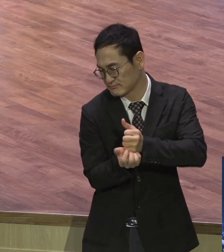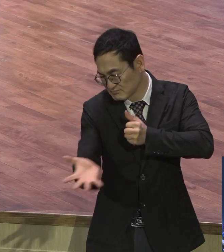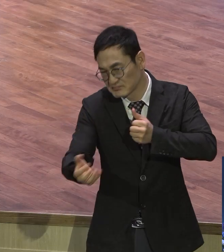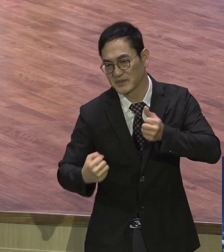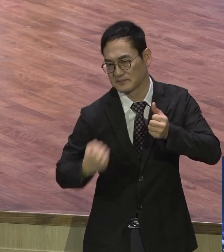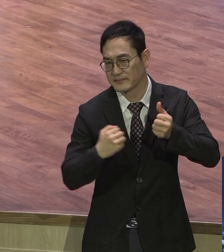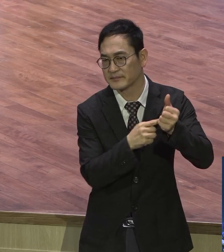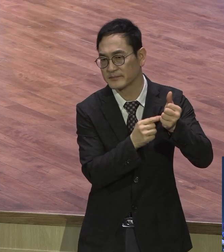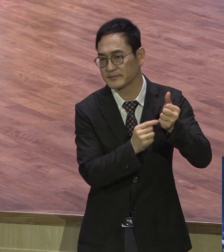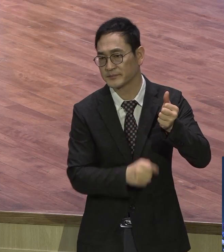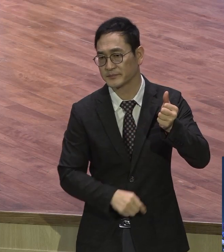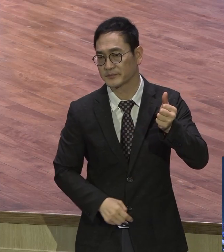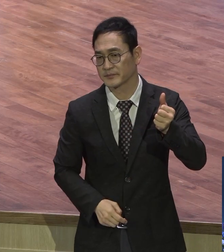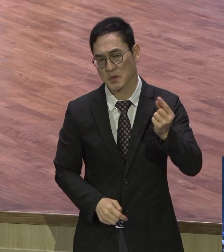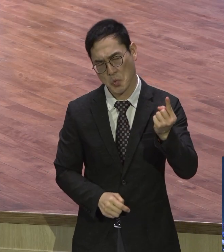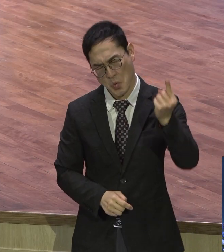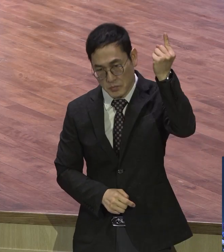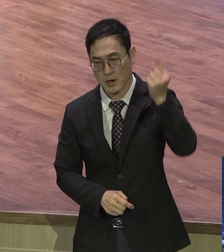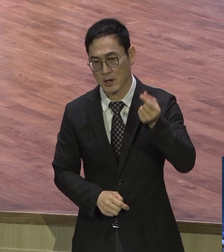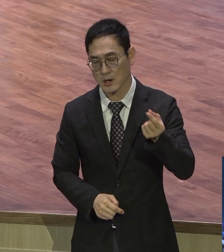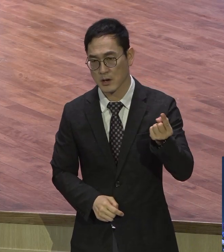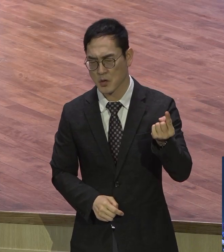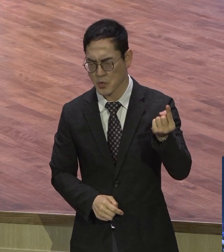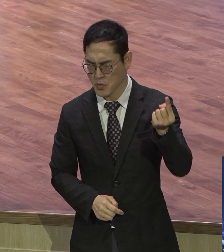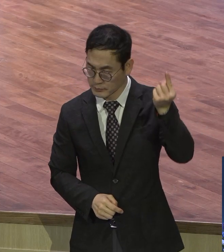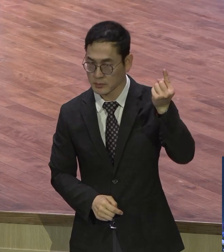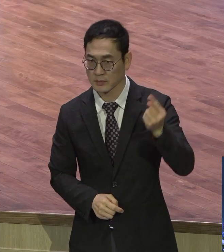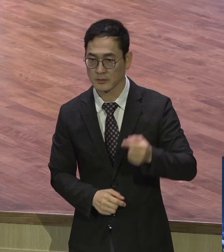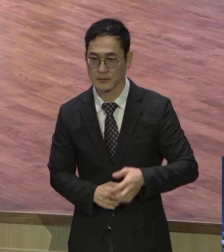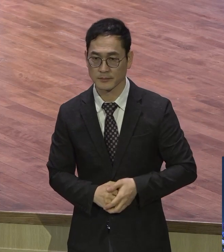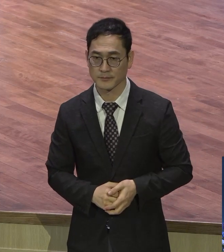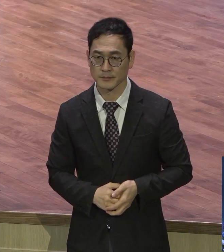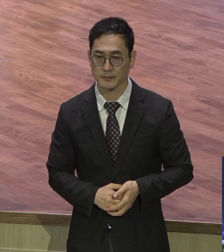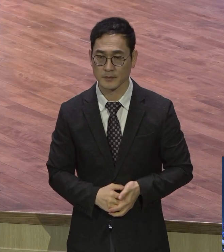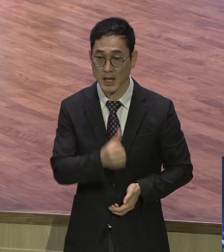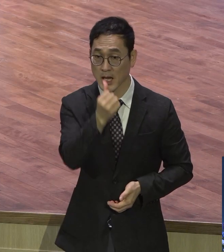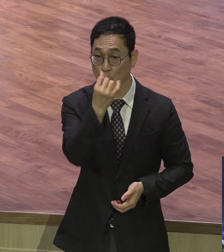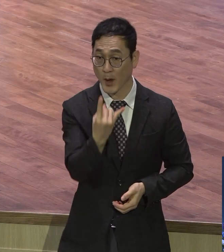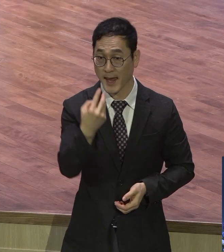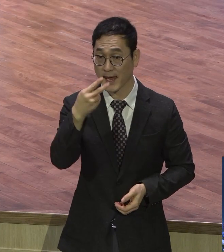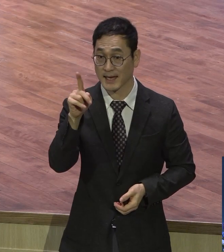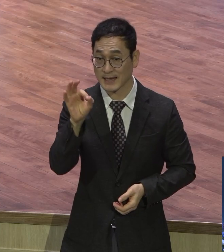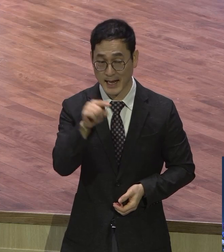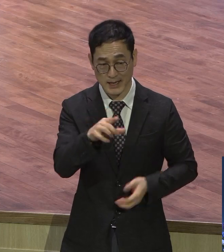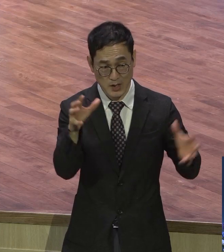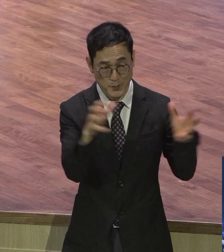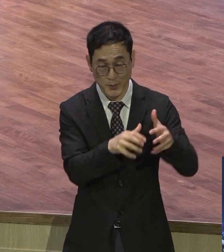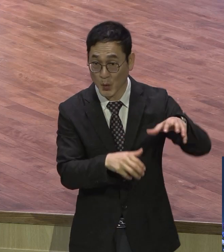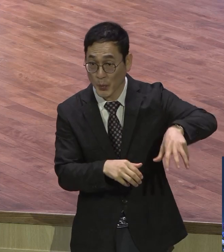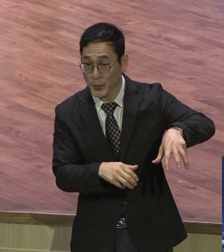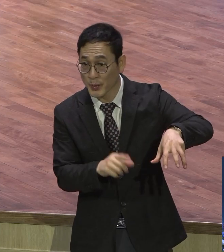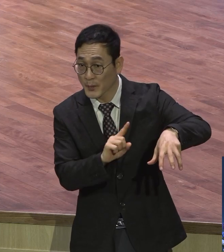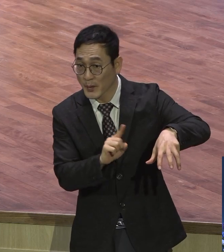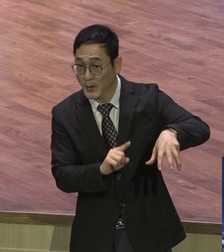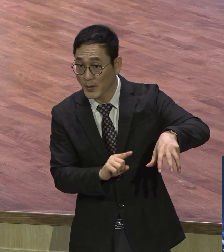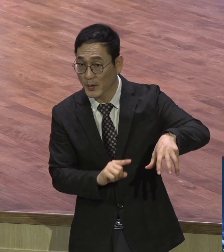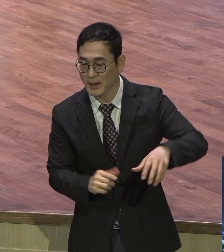최고 높은 자리인 사람이에요. 왜냐? 회당은 이스라엘 백성들이